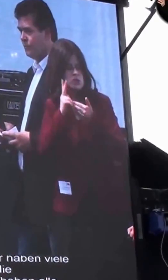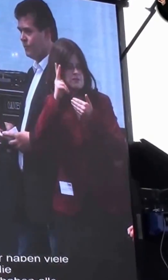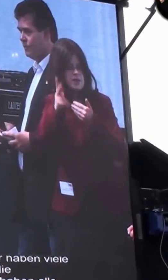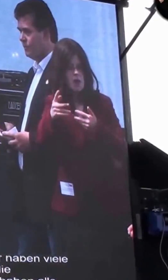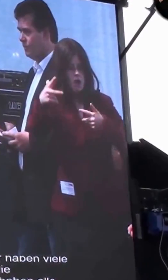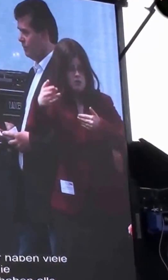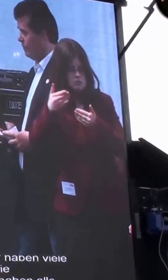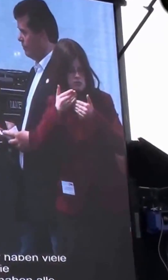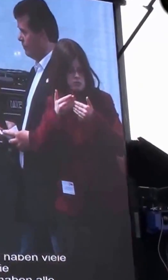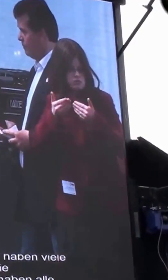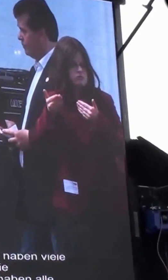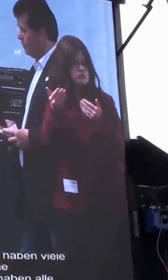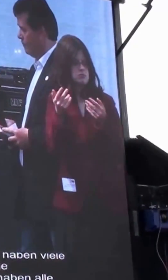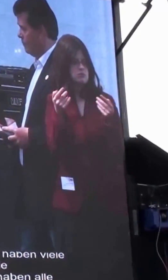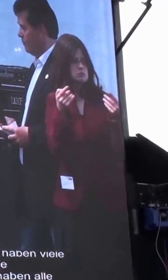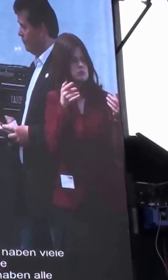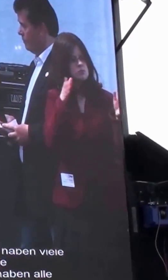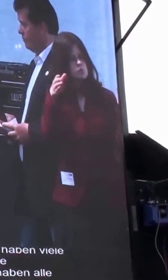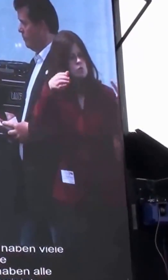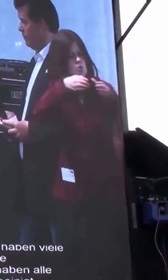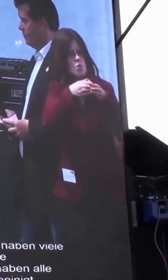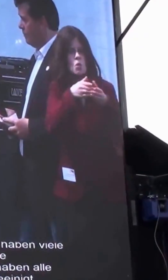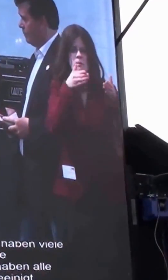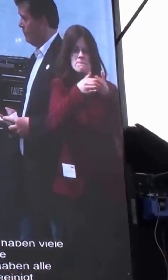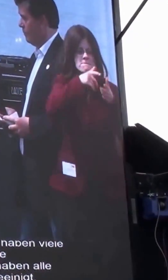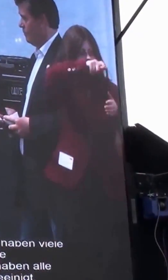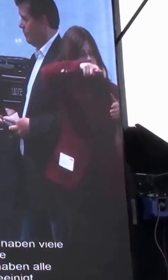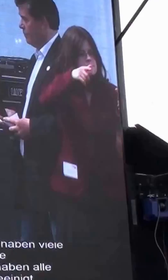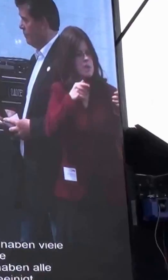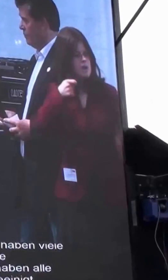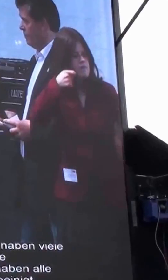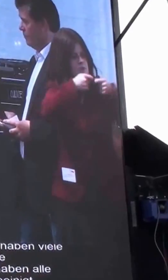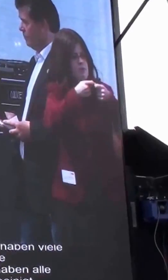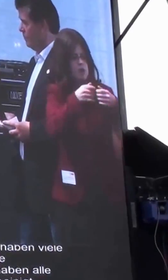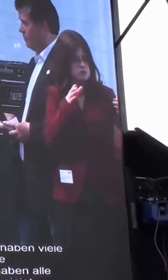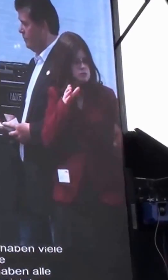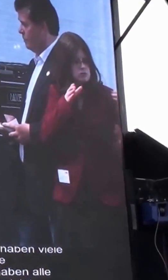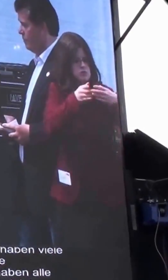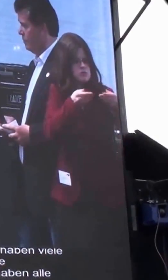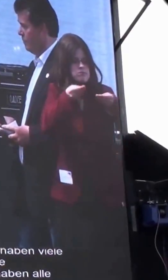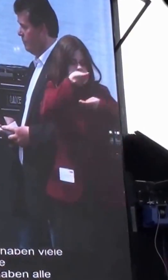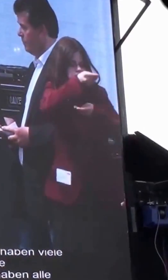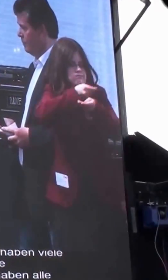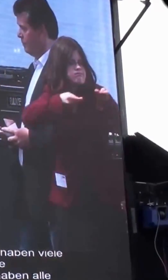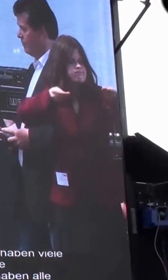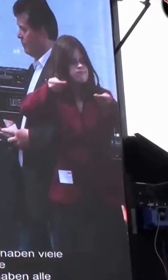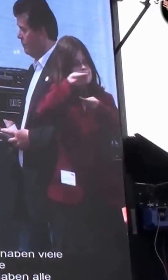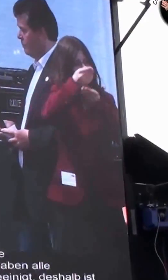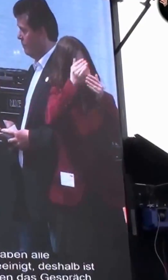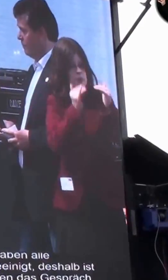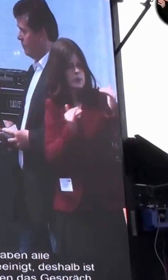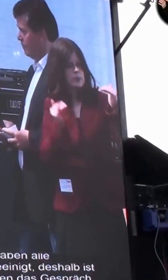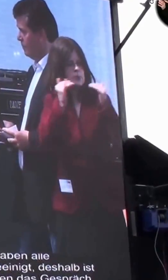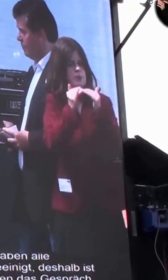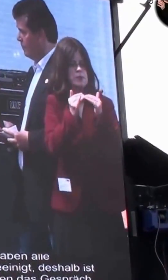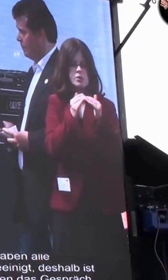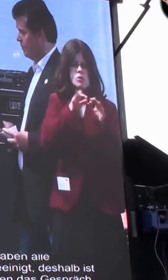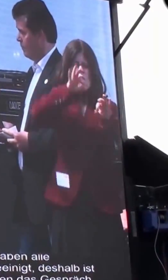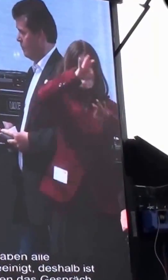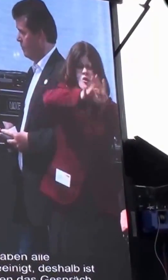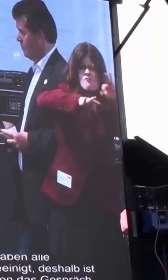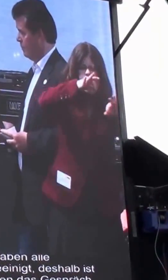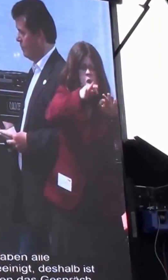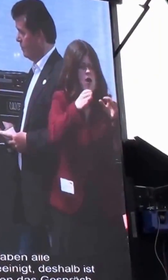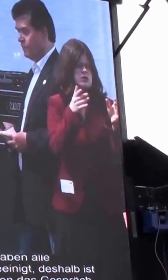das Gespräch mit den Beteiligten suchen, um auch gemeinsam auf dem Weg der Beteiligung und wo, wenn nicht bei diesem